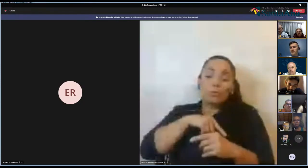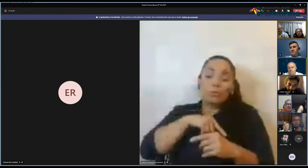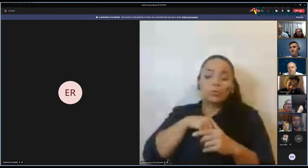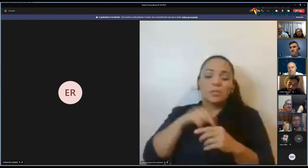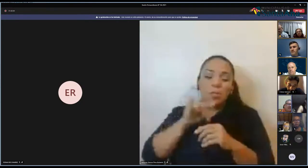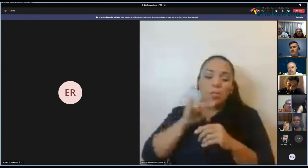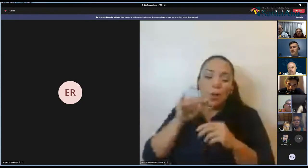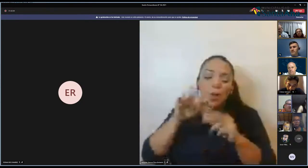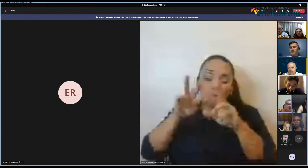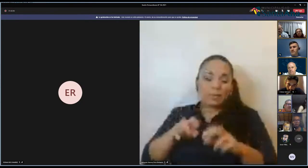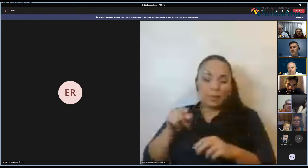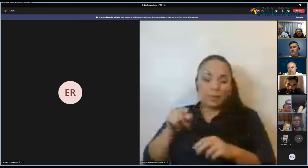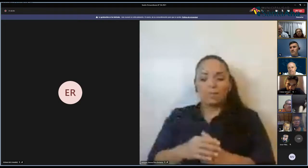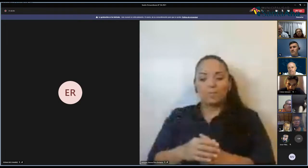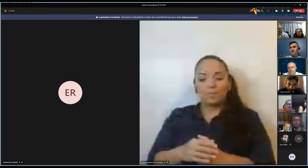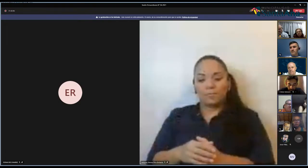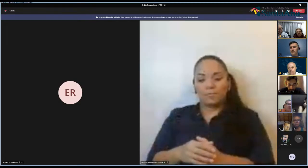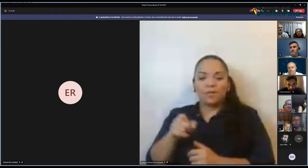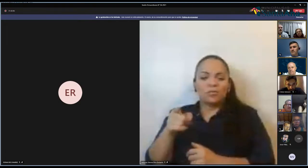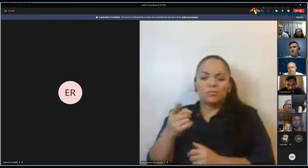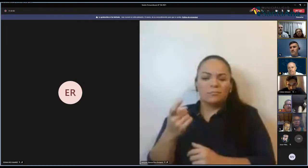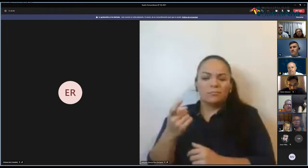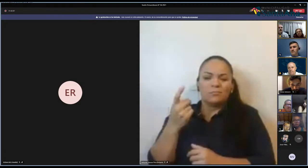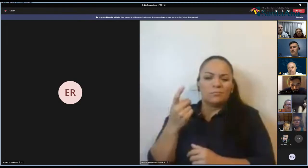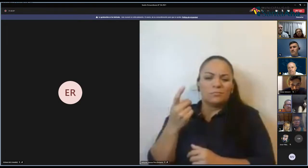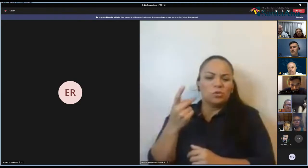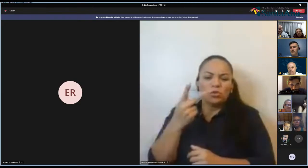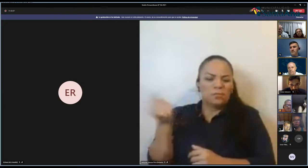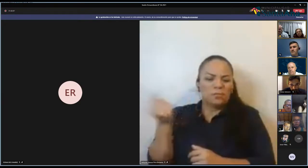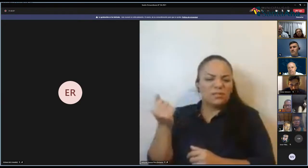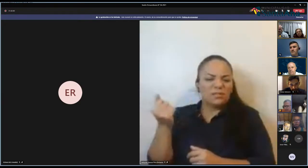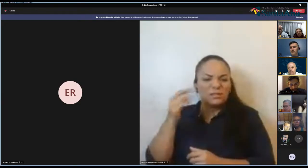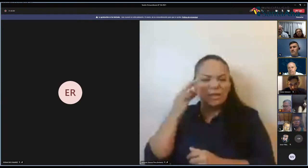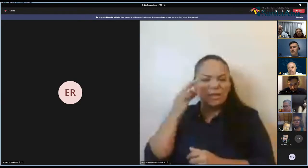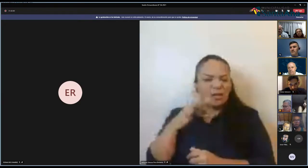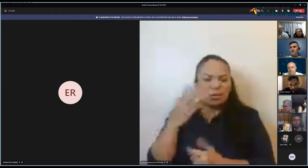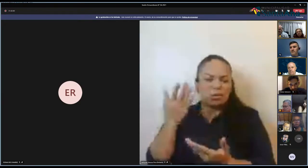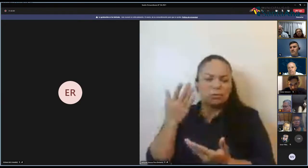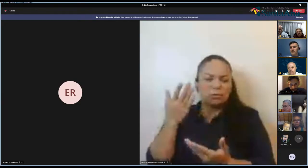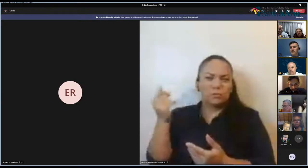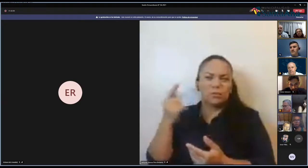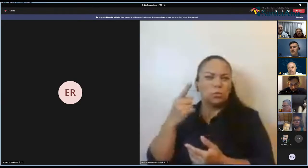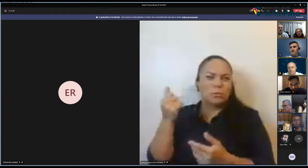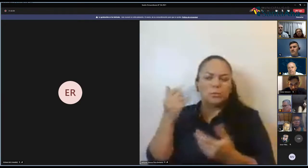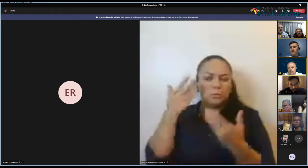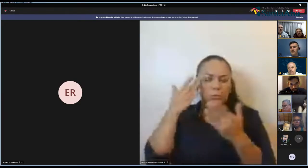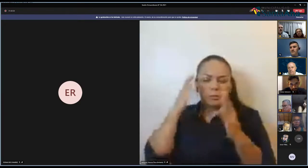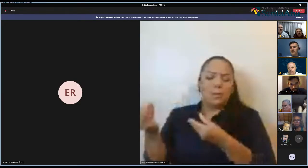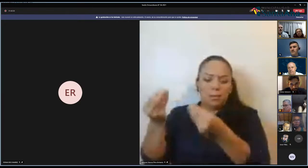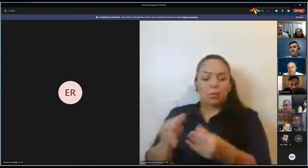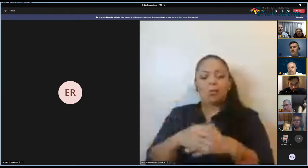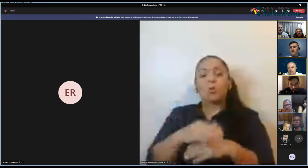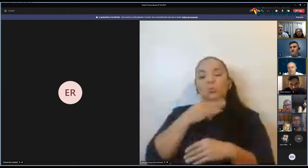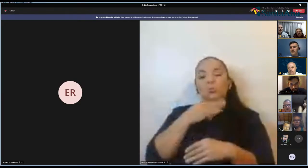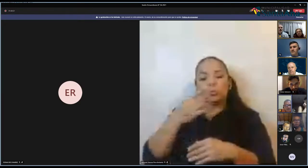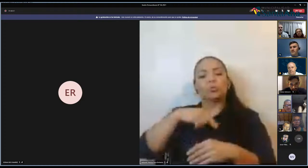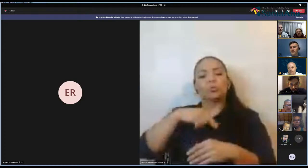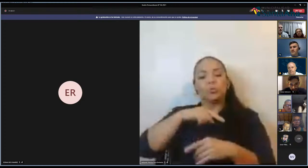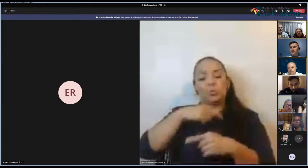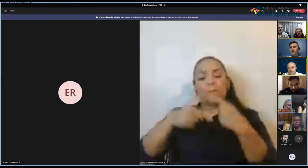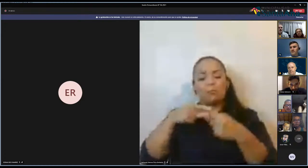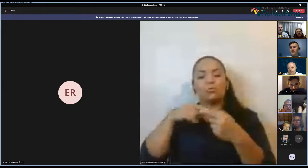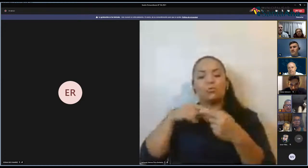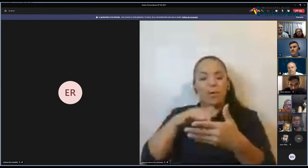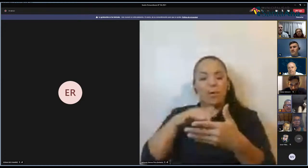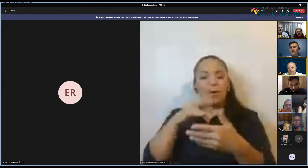esos apenas hace dos meses que no entregó no comiera hace dos meses y con mucho gusto lo vamos a ver yo insisto